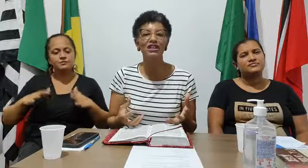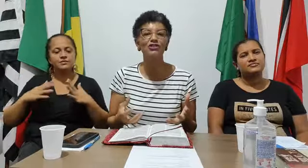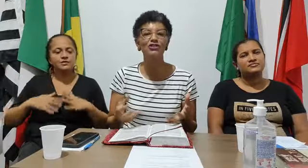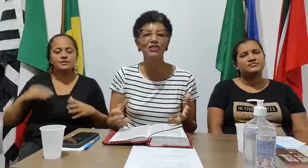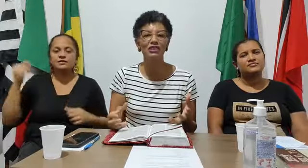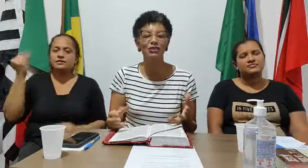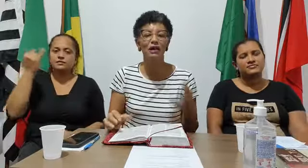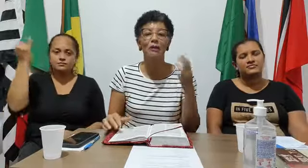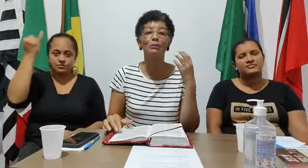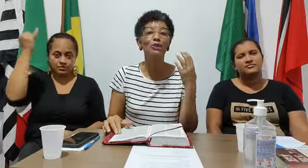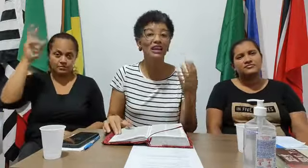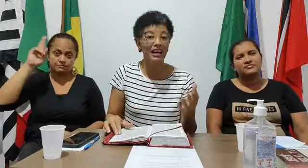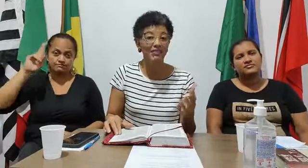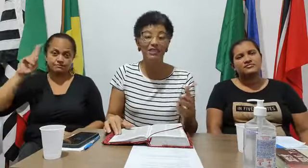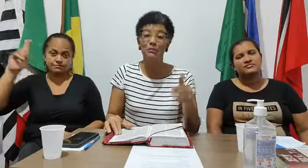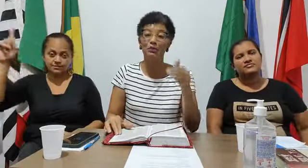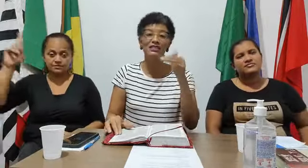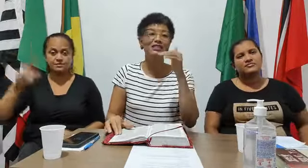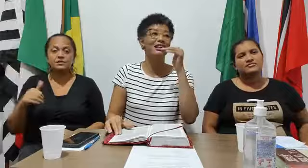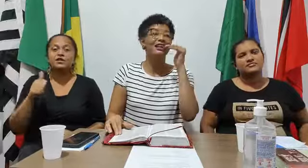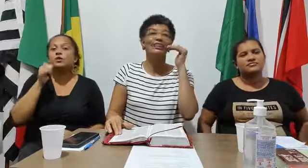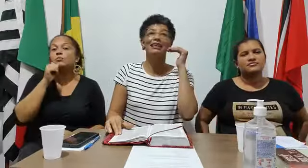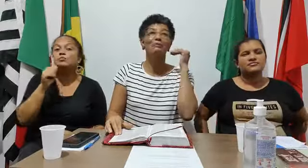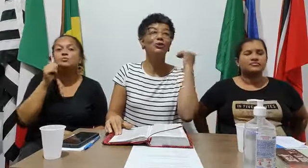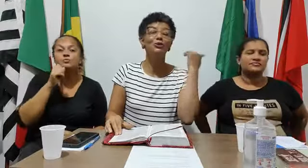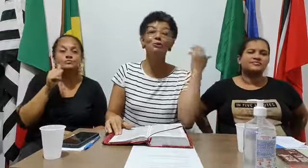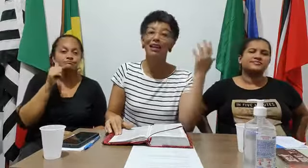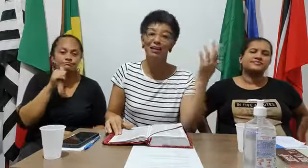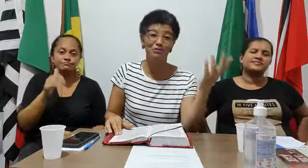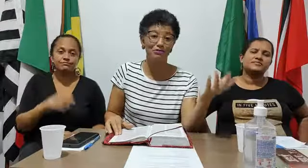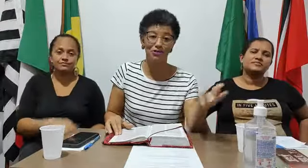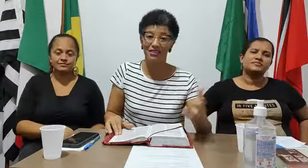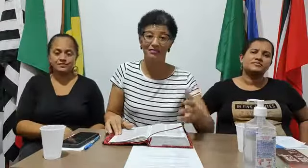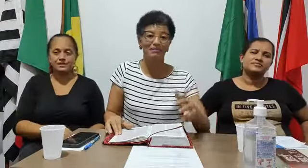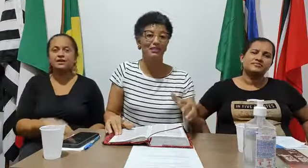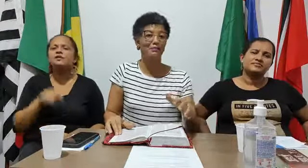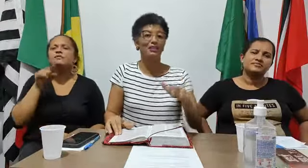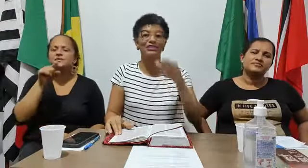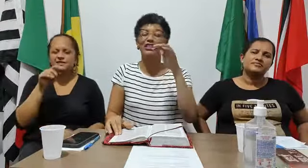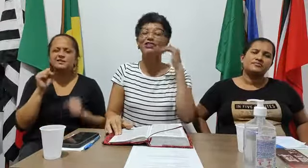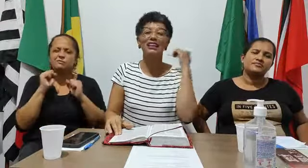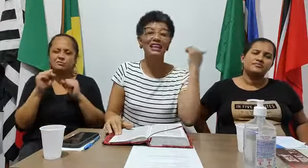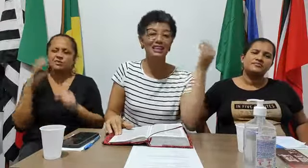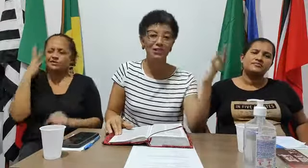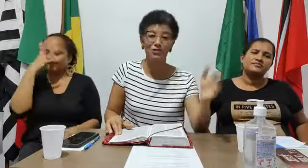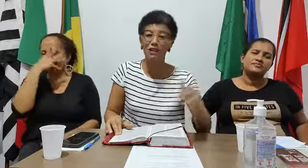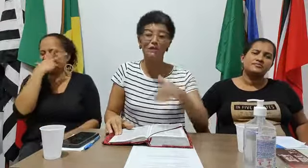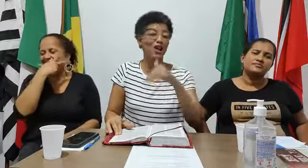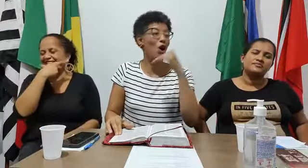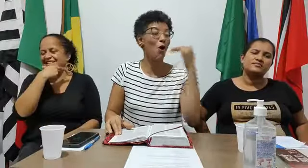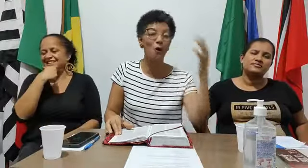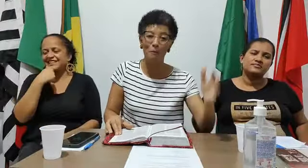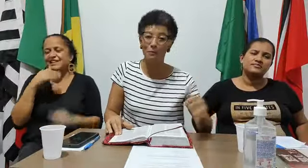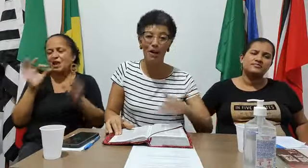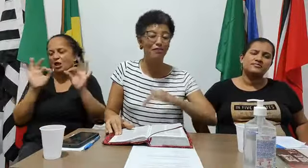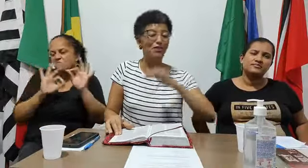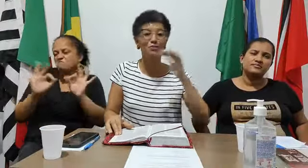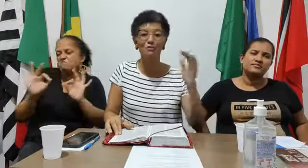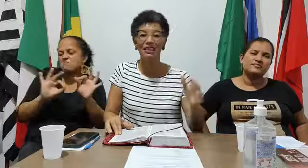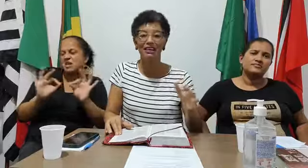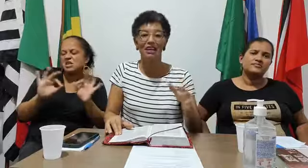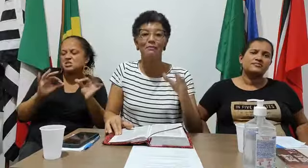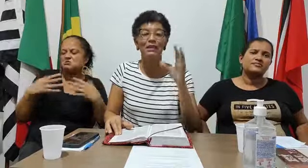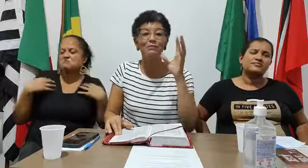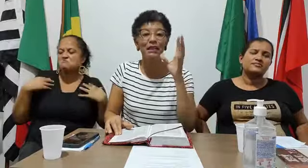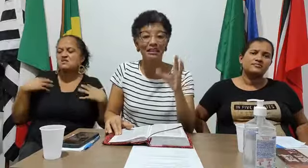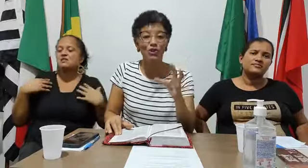valor diante de Deus. Mulher, você pode tá muito bela por fora. Você pode estar cheio dos adereços, com a melhor roupa, melhor